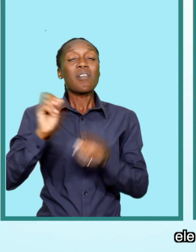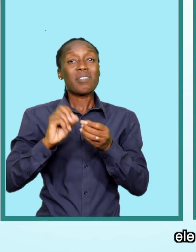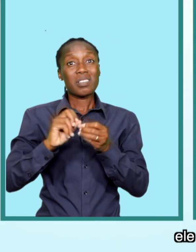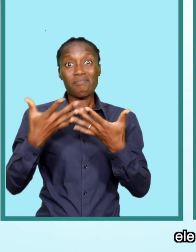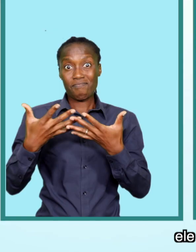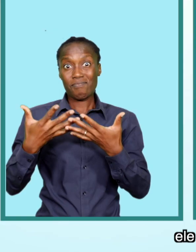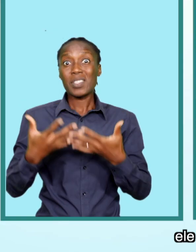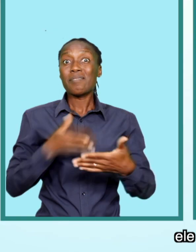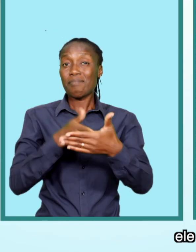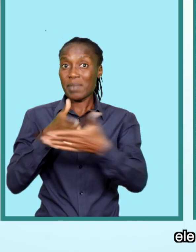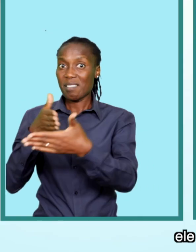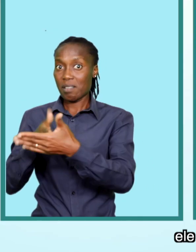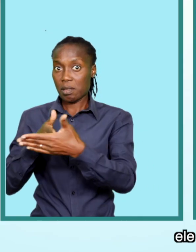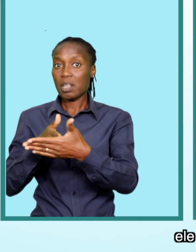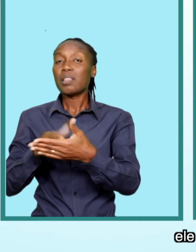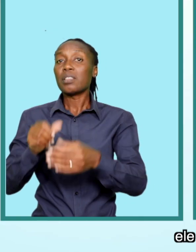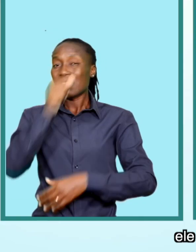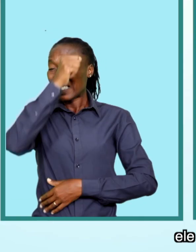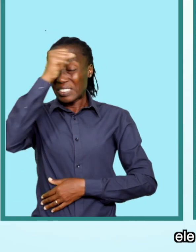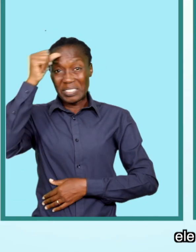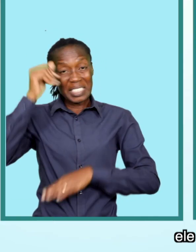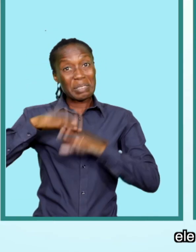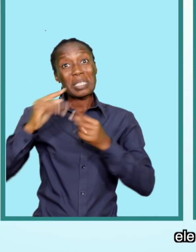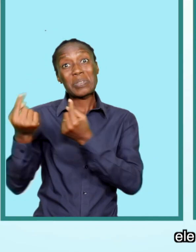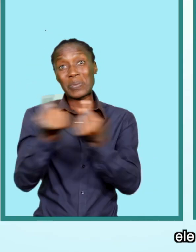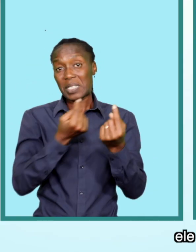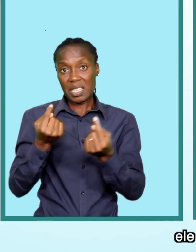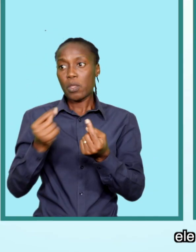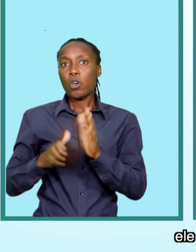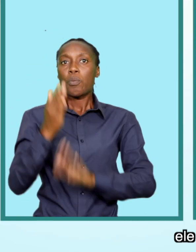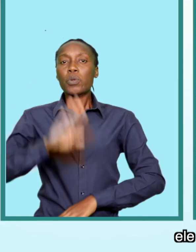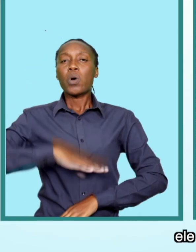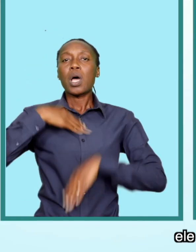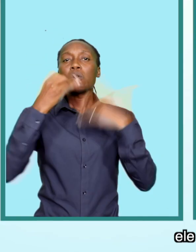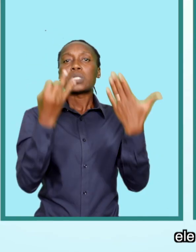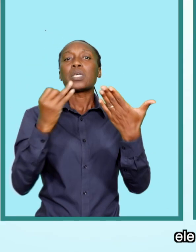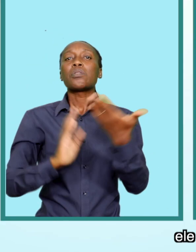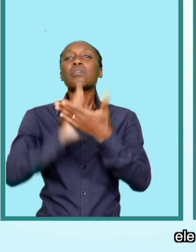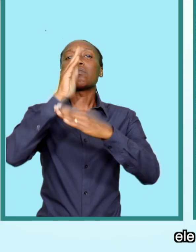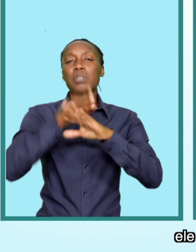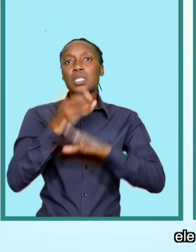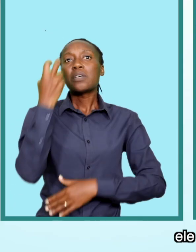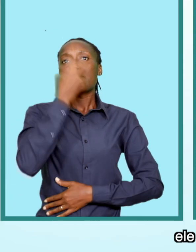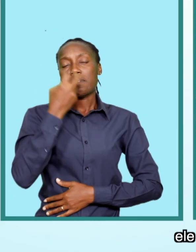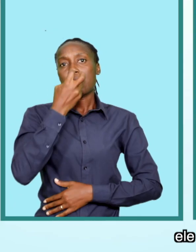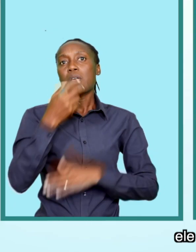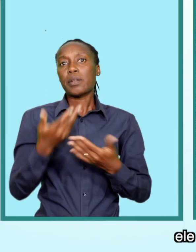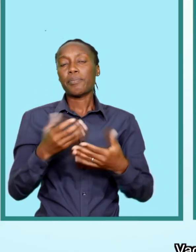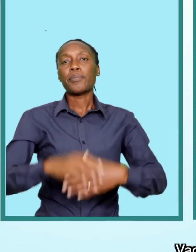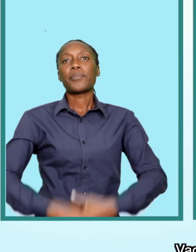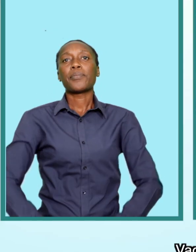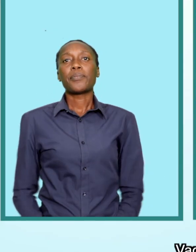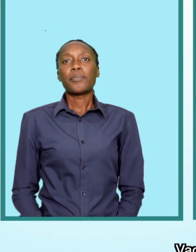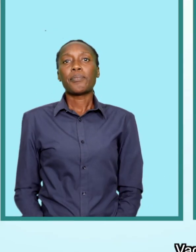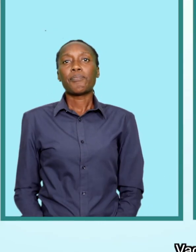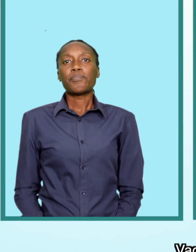focar nos estudos, ficar calmo e evitar conflitos.